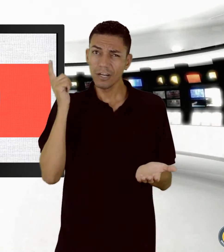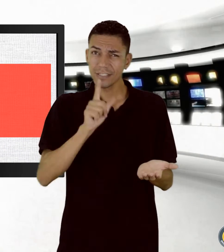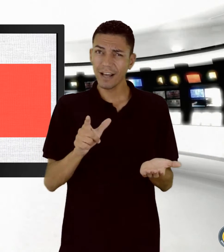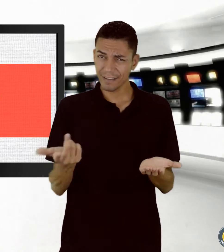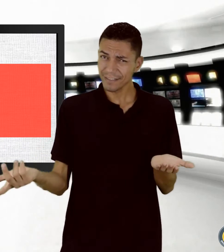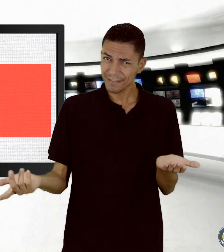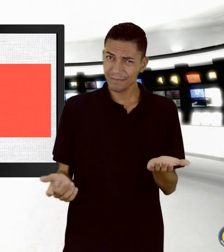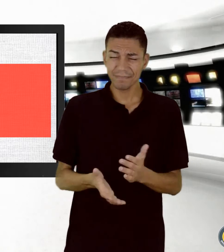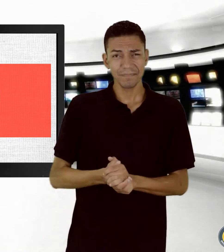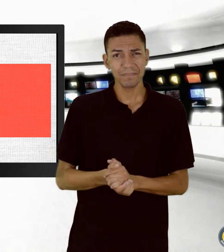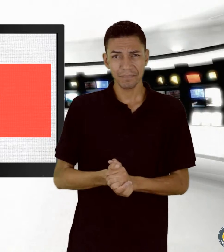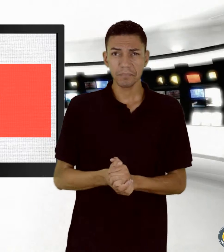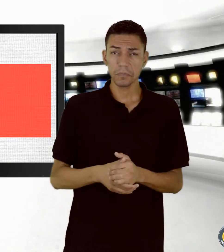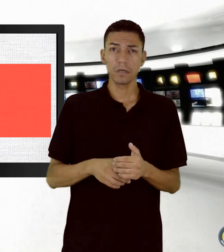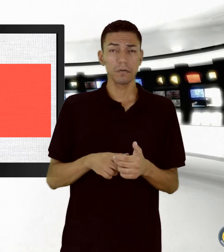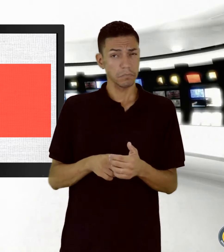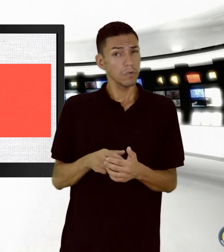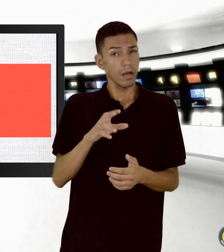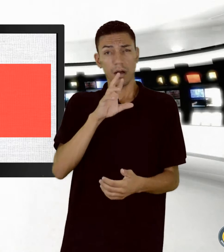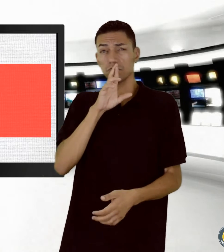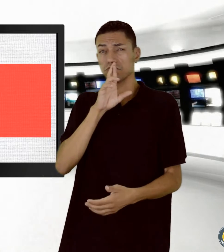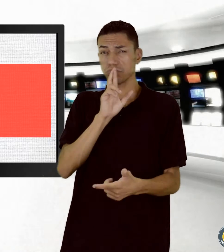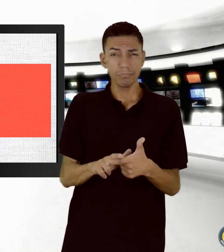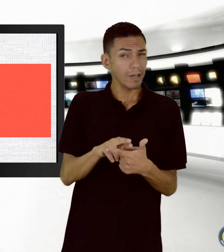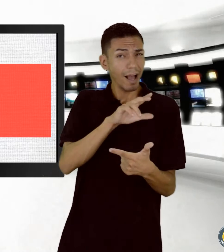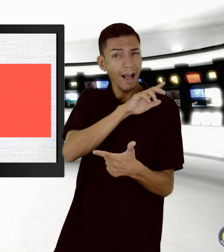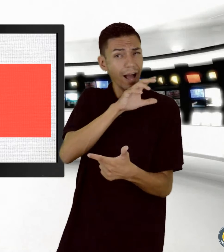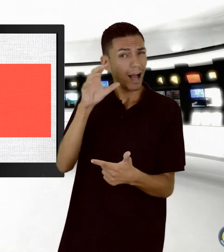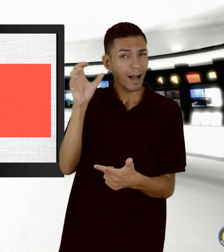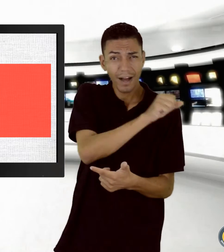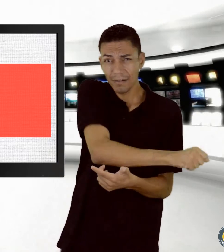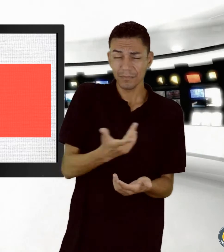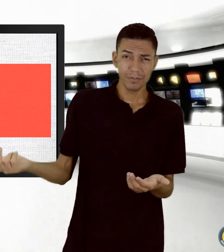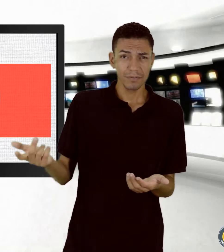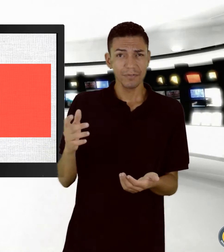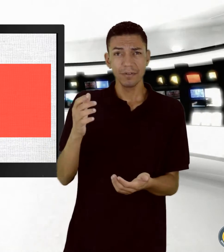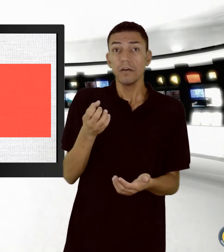Os resultados podem ser vistos em poucas sessões. E como o tratamento é visto de forma lúdica para os pais e para o